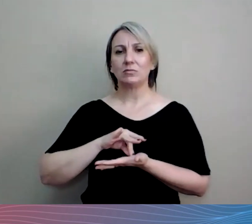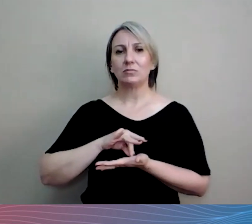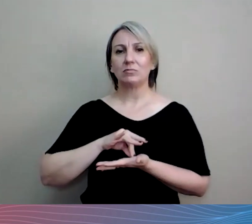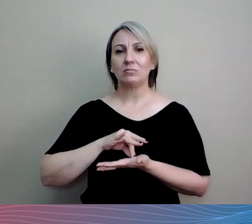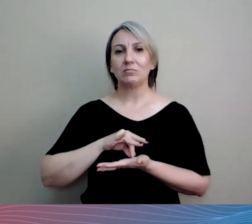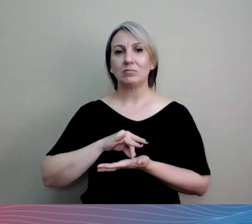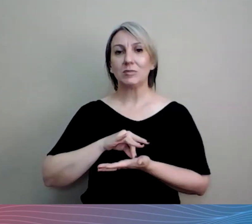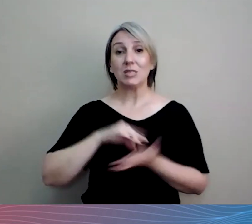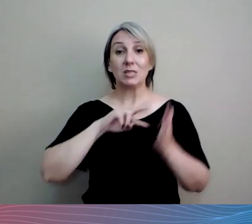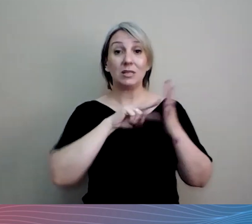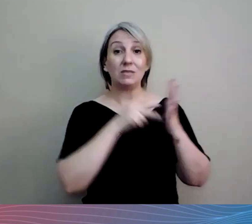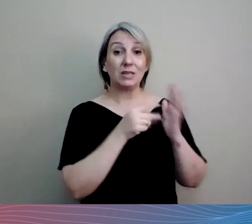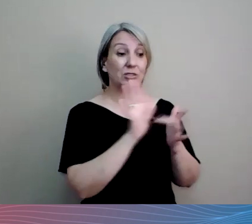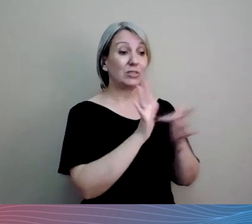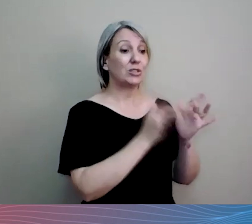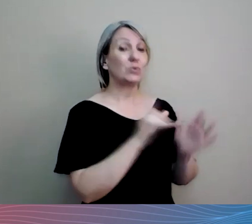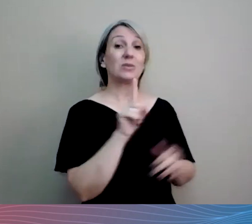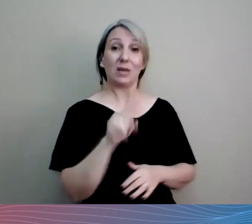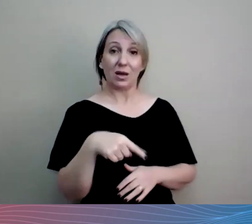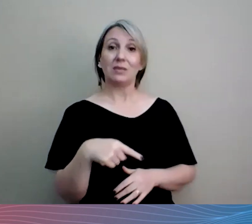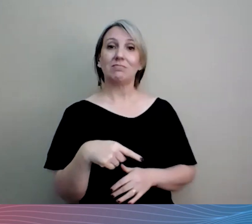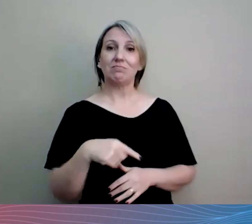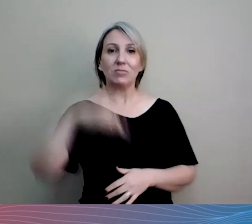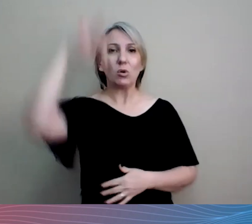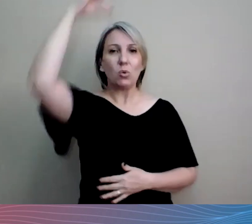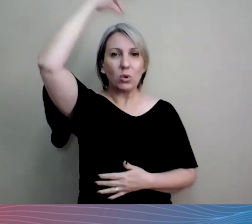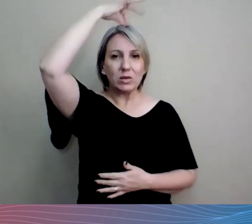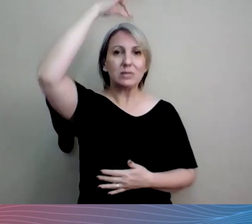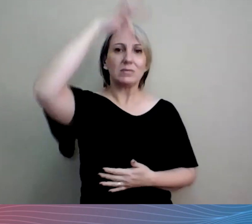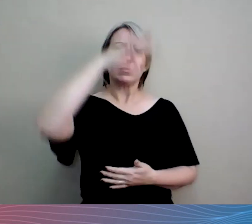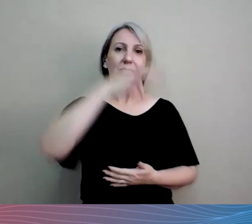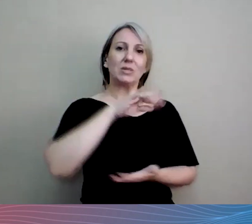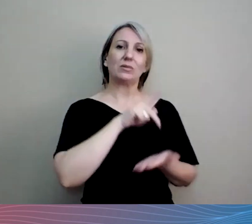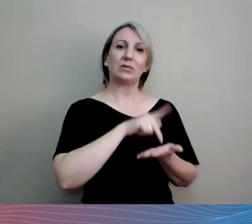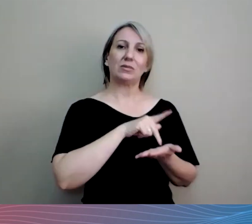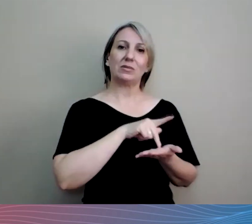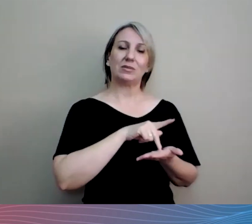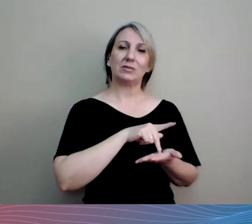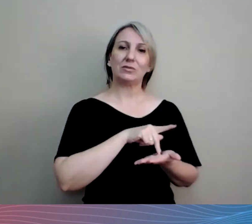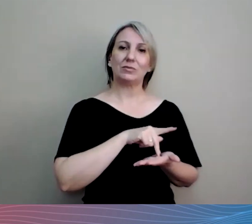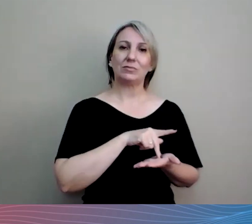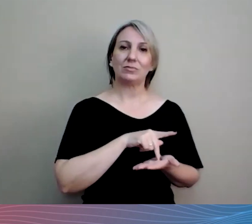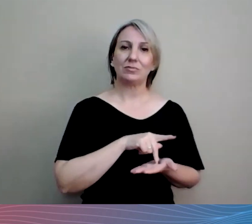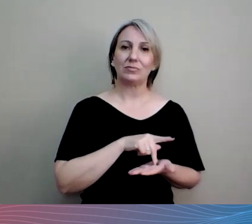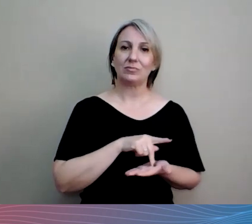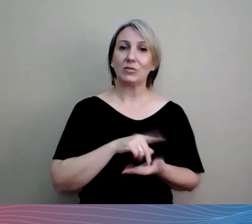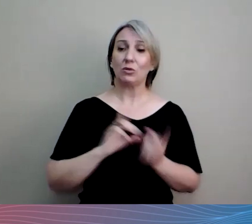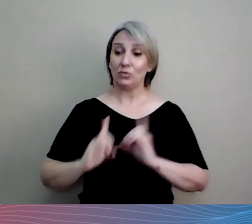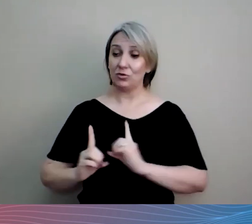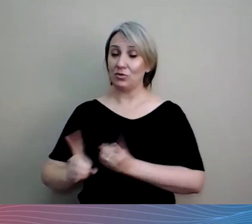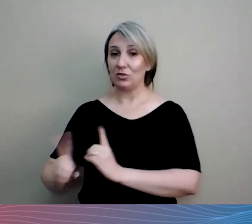Jesus. Porque os discípulos conheciam a Jesus. Vós o conheceis, porque Ele